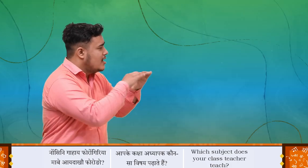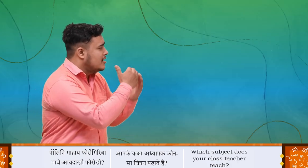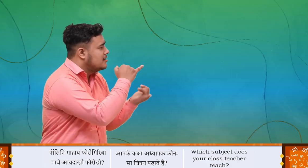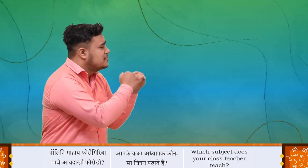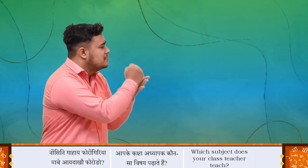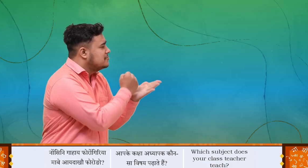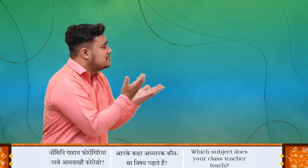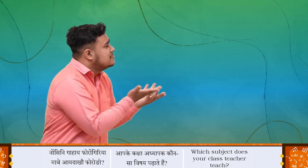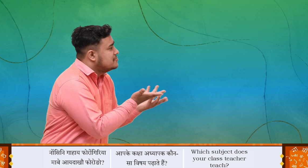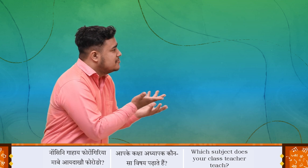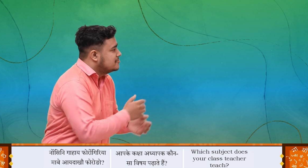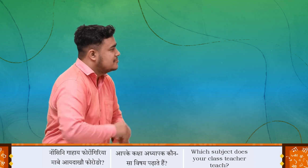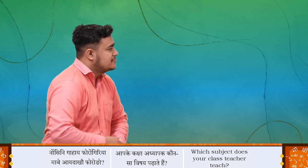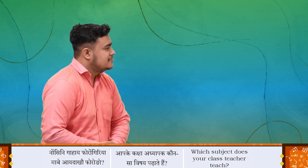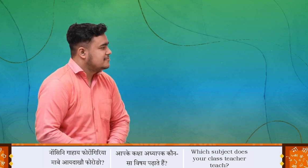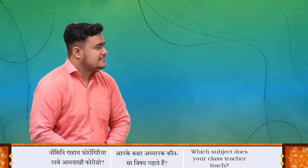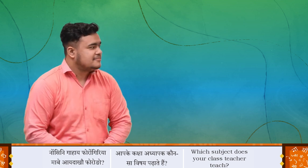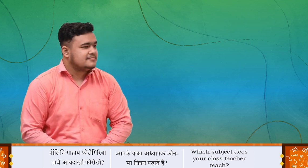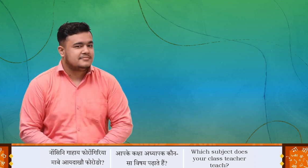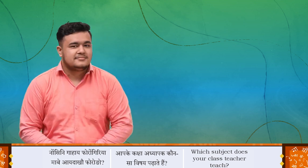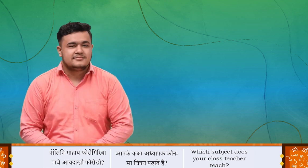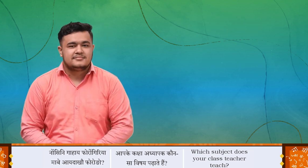능신이 가하이 퍼릉기리아 마베 아이다코 퍼릉어